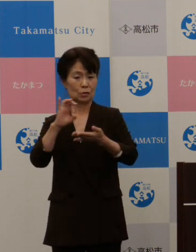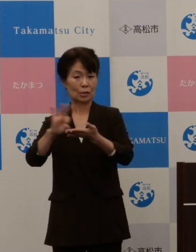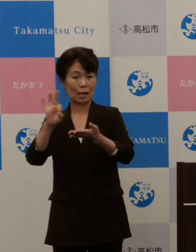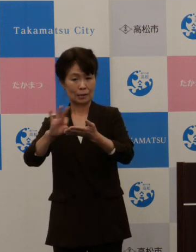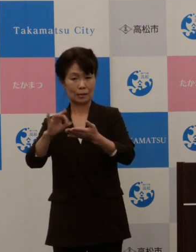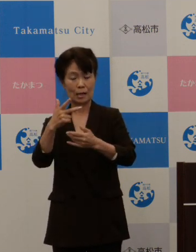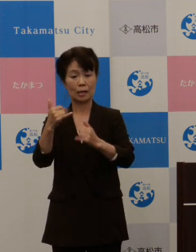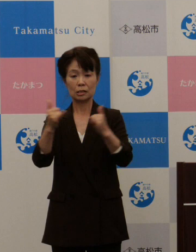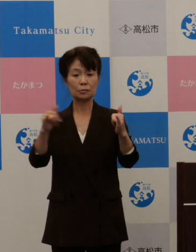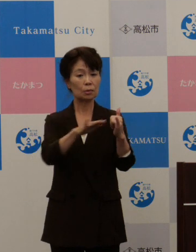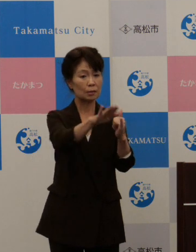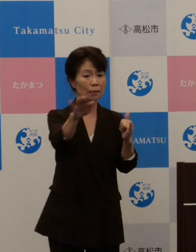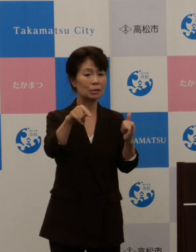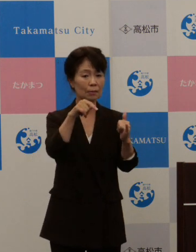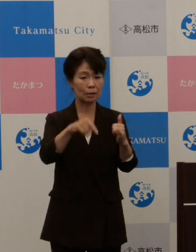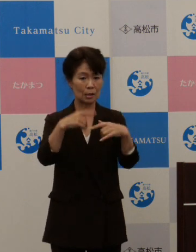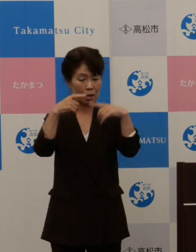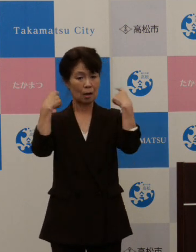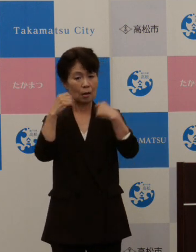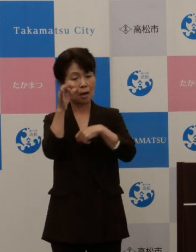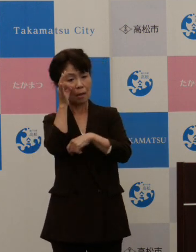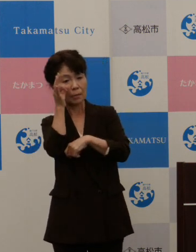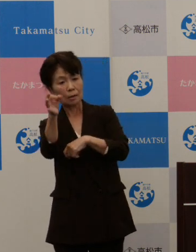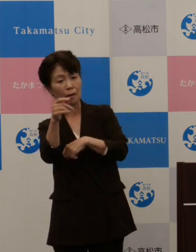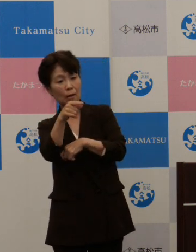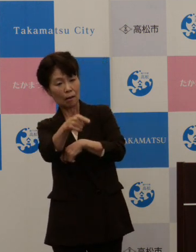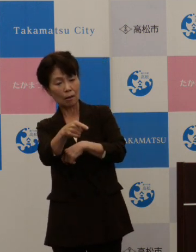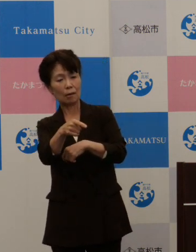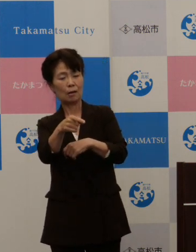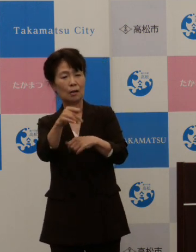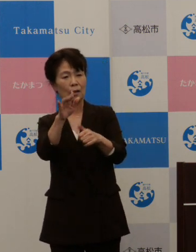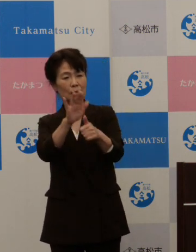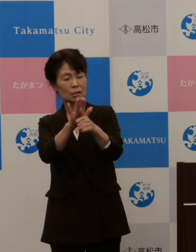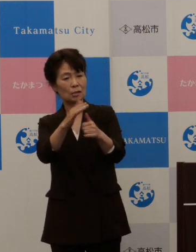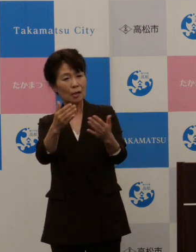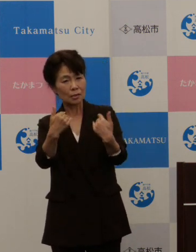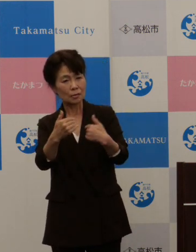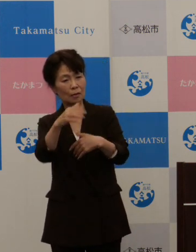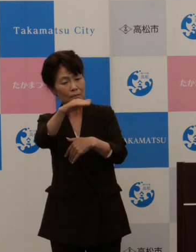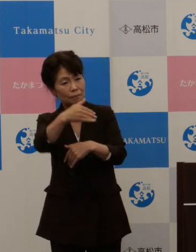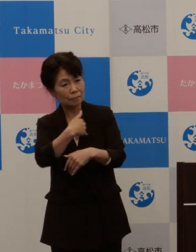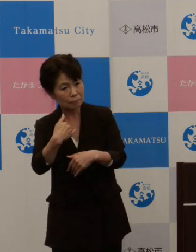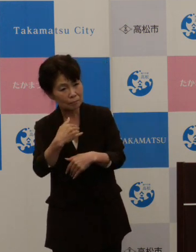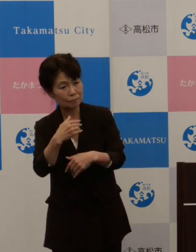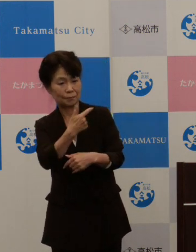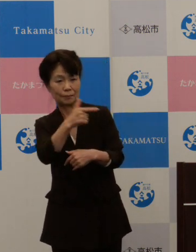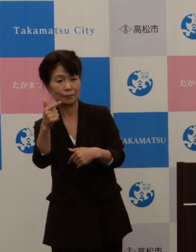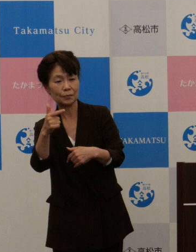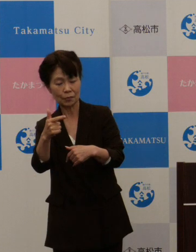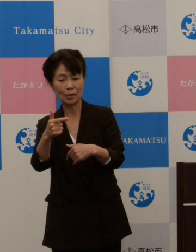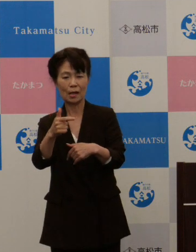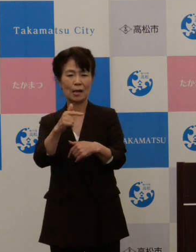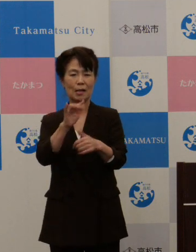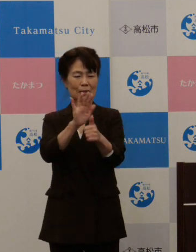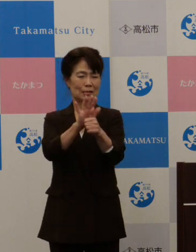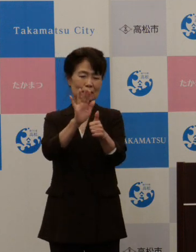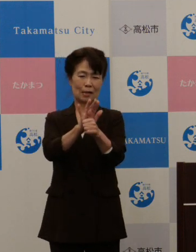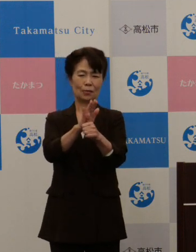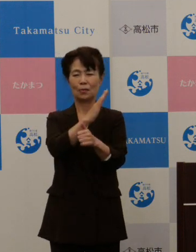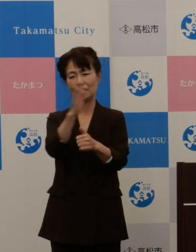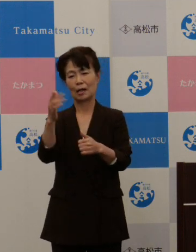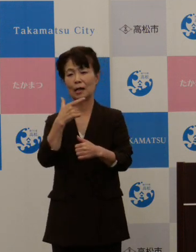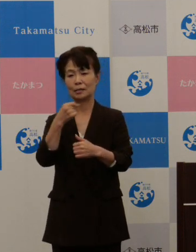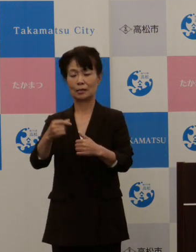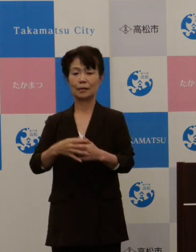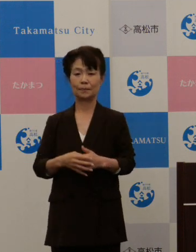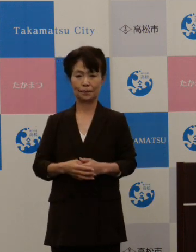市民の皆様には着用している方を見かけましたらお声掛けをいただきまして、温かくな支援をお願